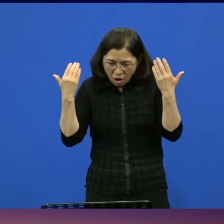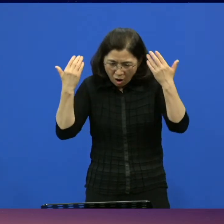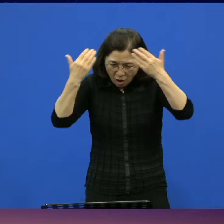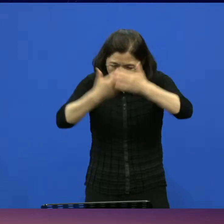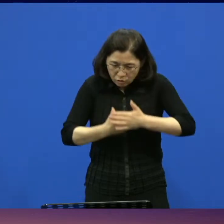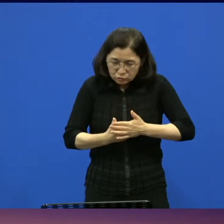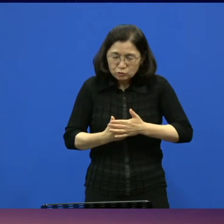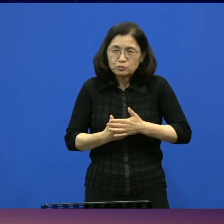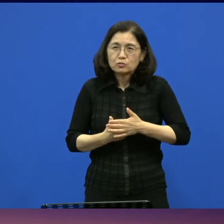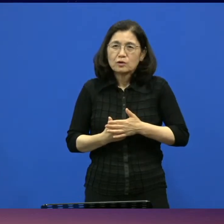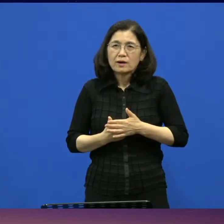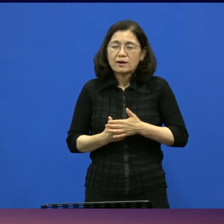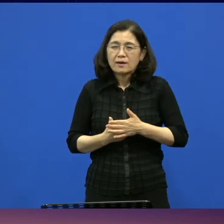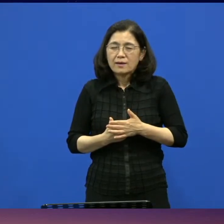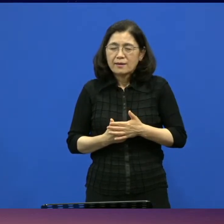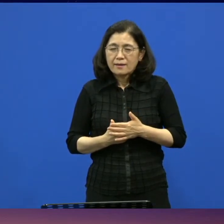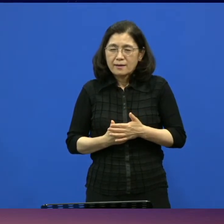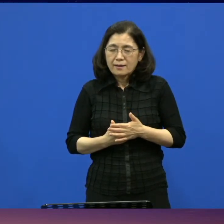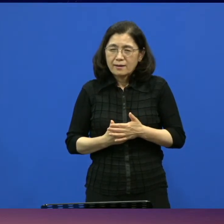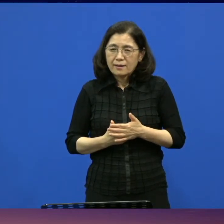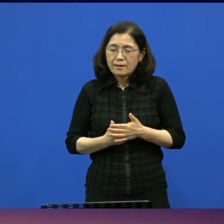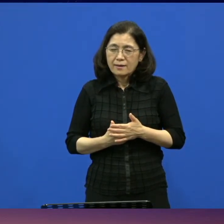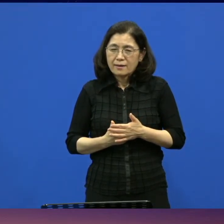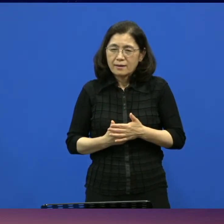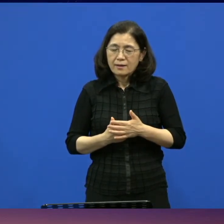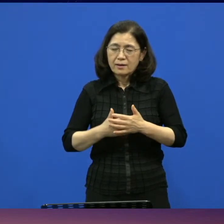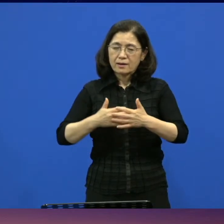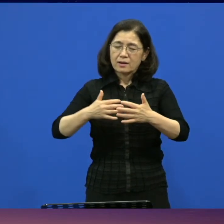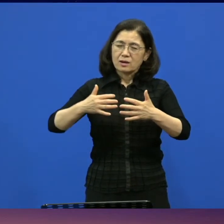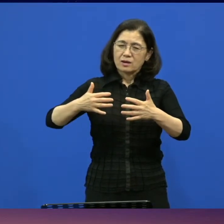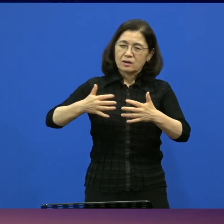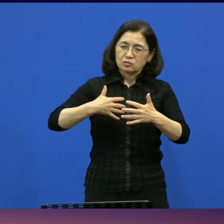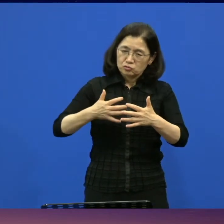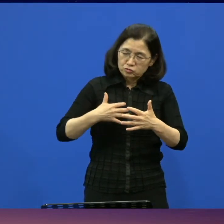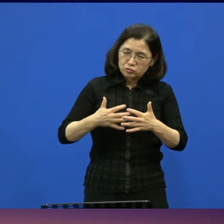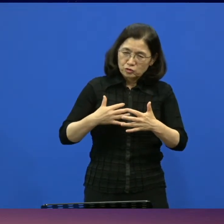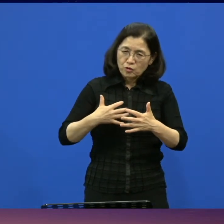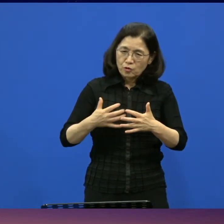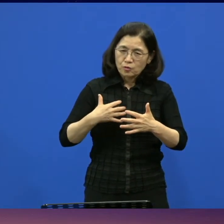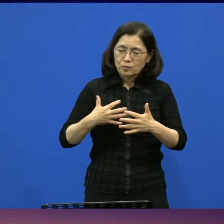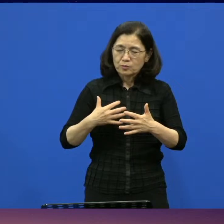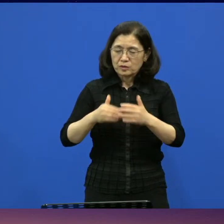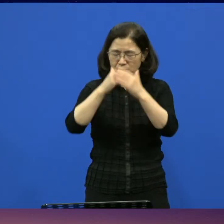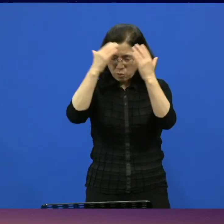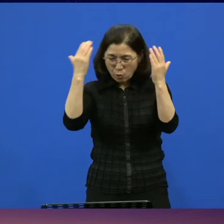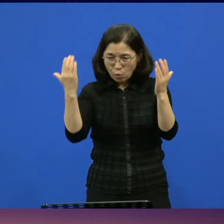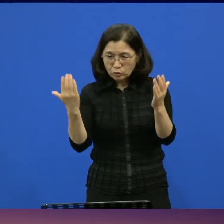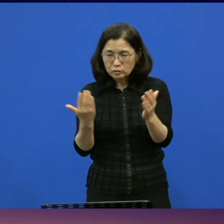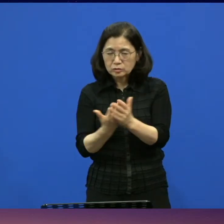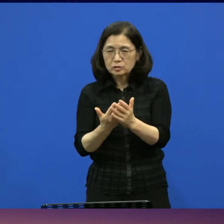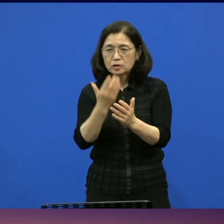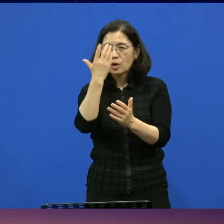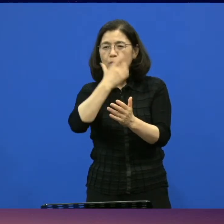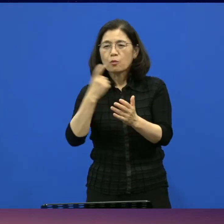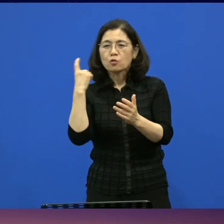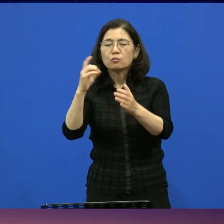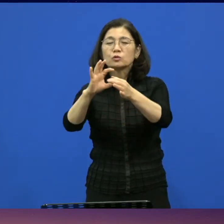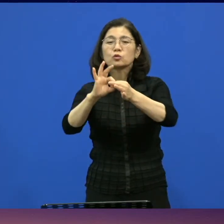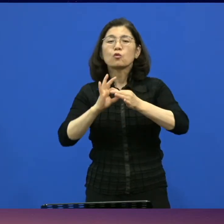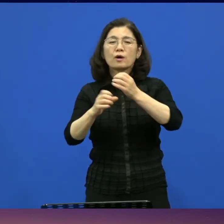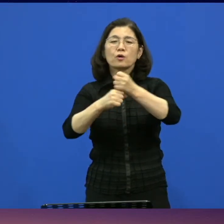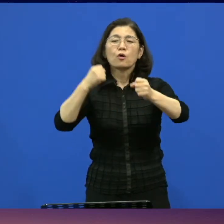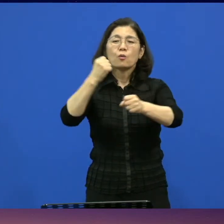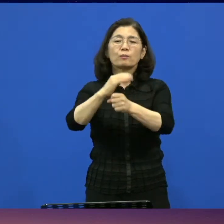어떤 골짜기들이 여러분 메꿔지는 은혜가 있기를 바라요. 그 복음을 통하여 회복되기를 바라요. 여러분들 안에 있는